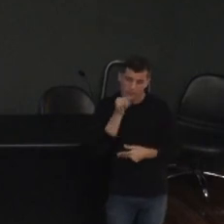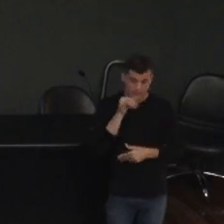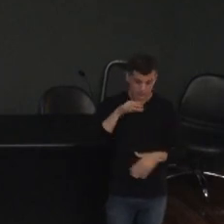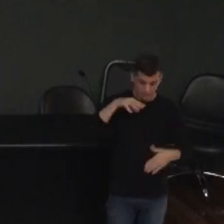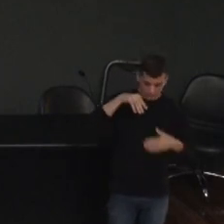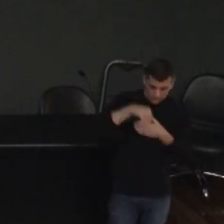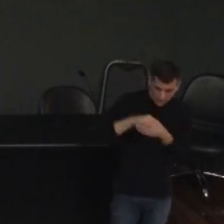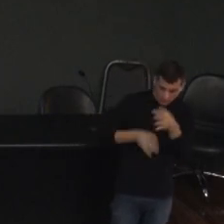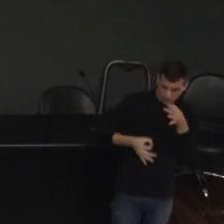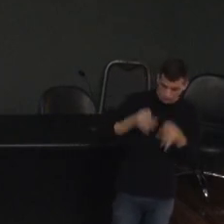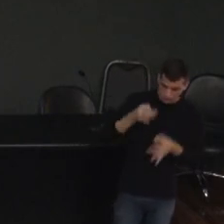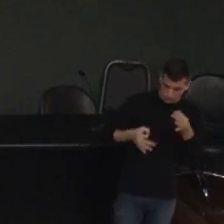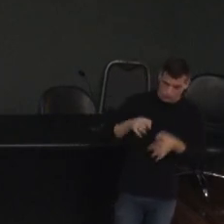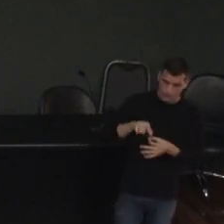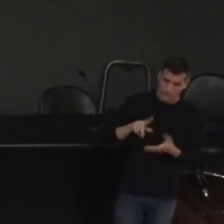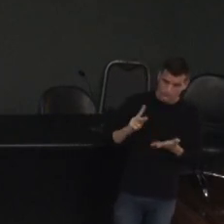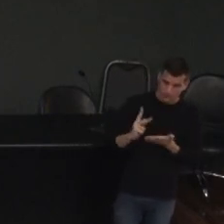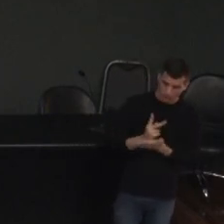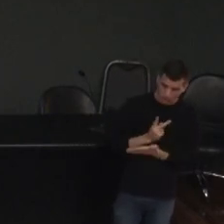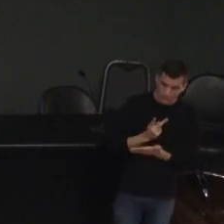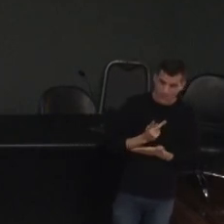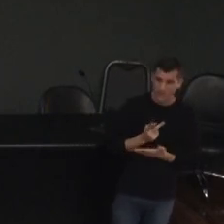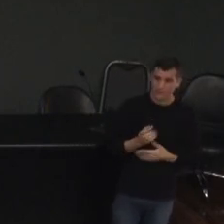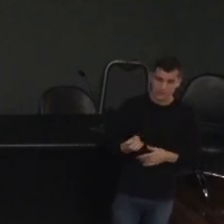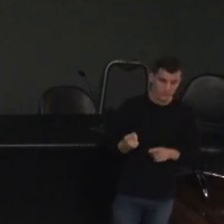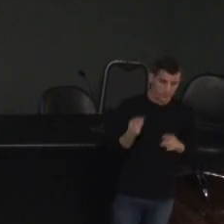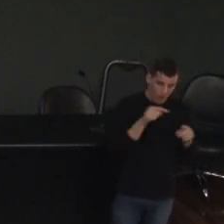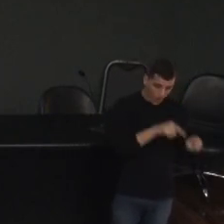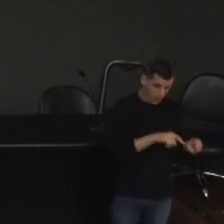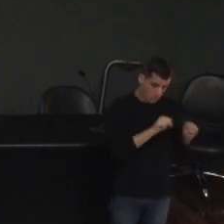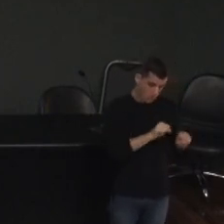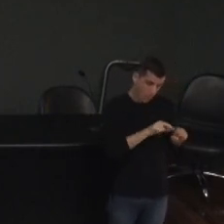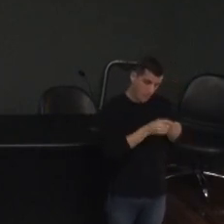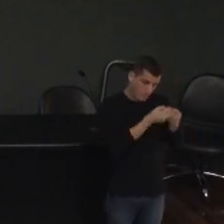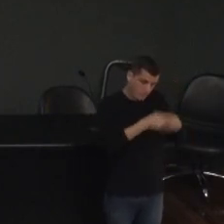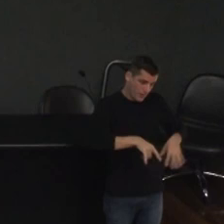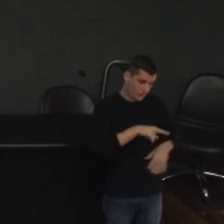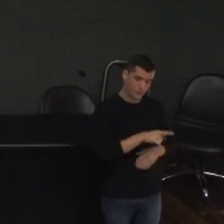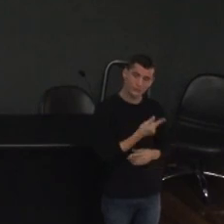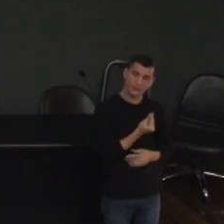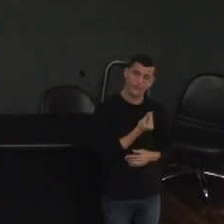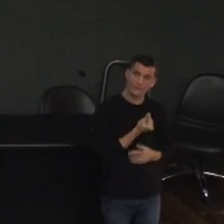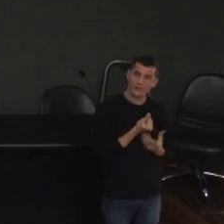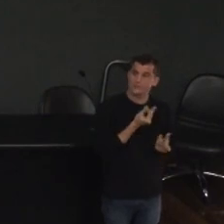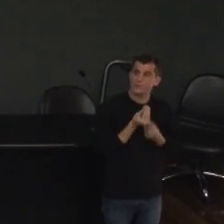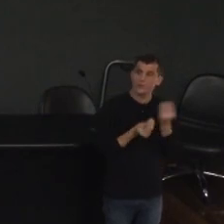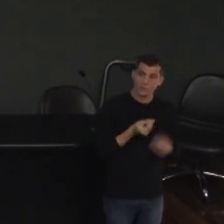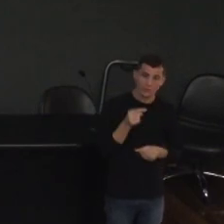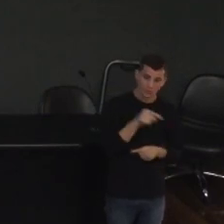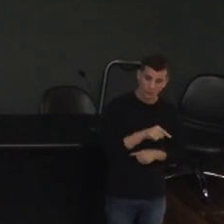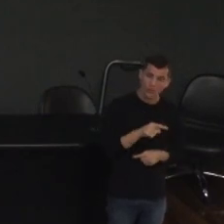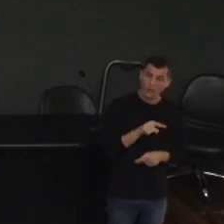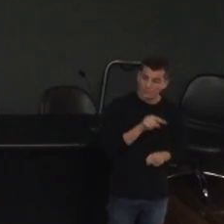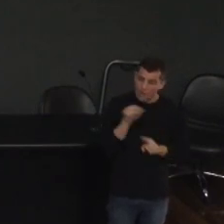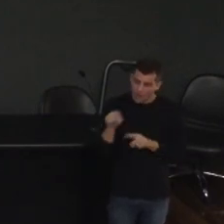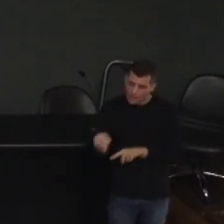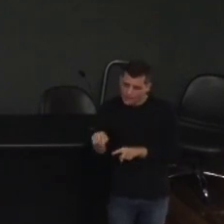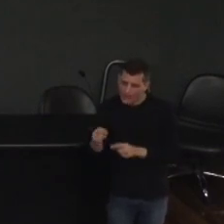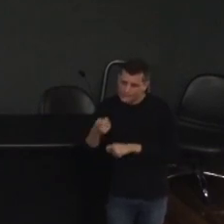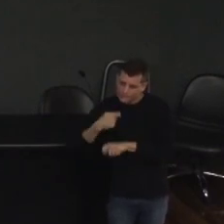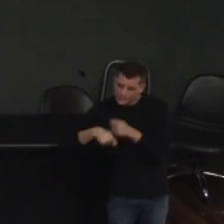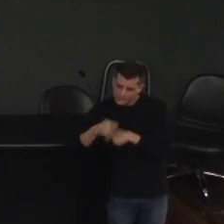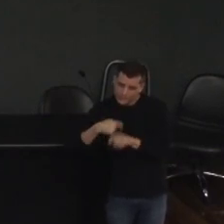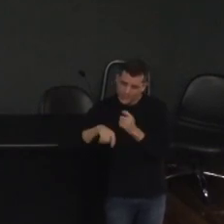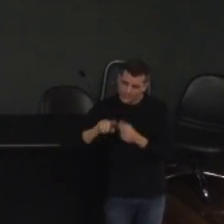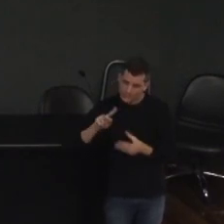daquele ato e ter um ônus financeiro em razão disso vocês entendem essa diferença né do que a sanção administrativa